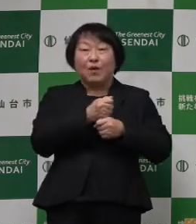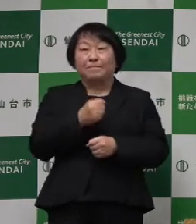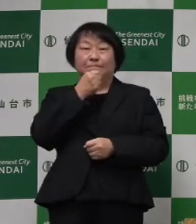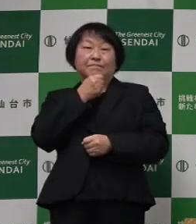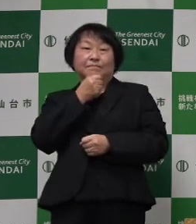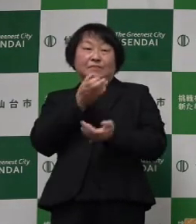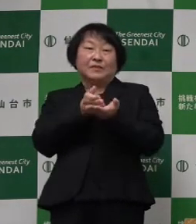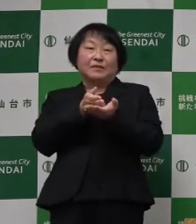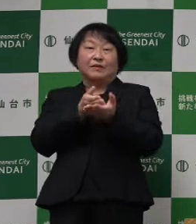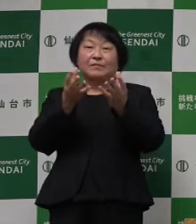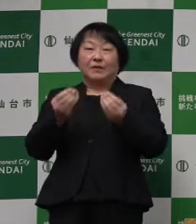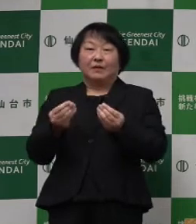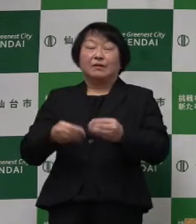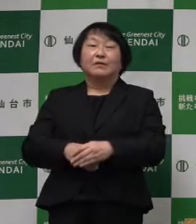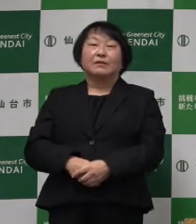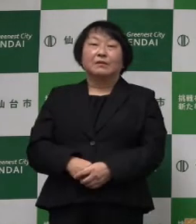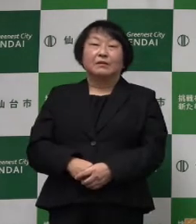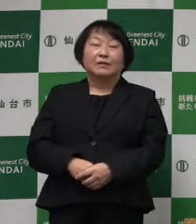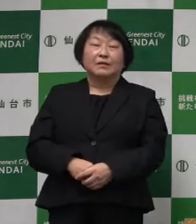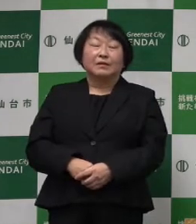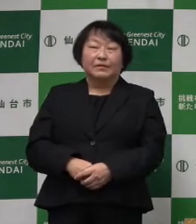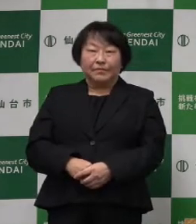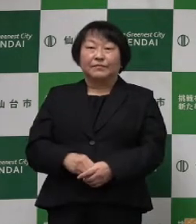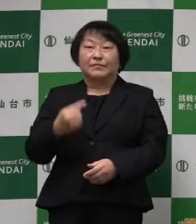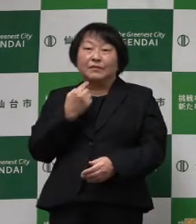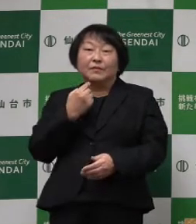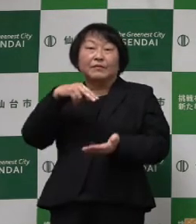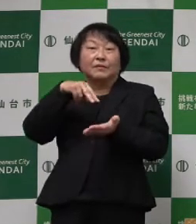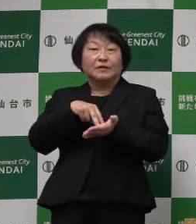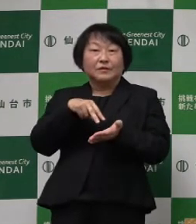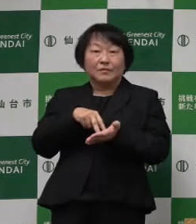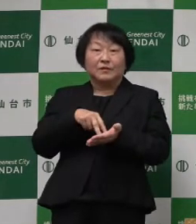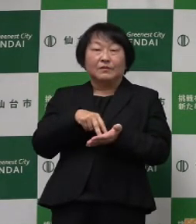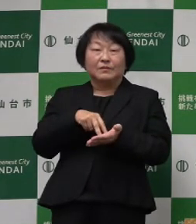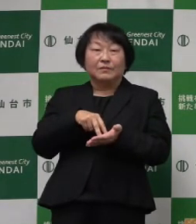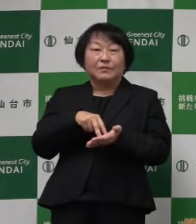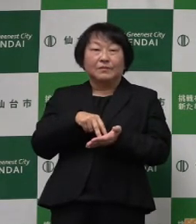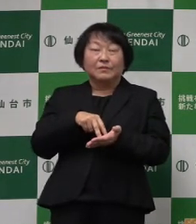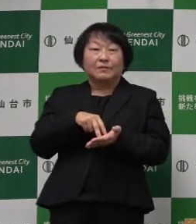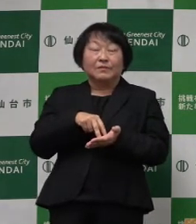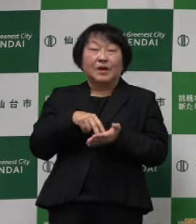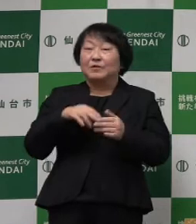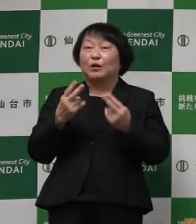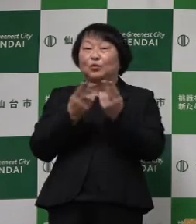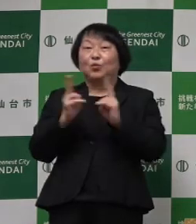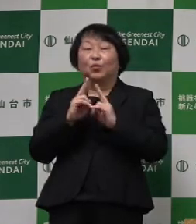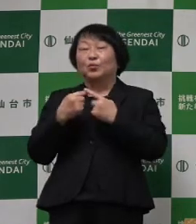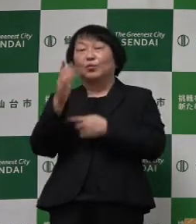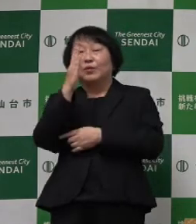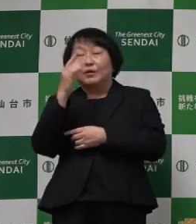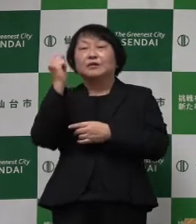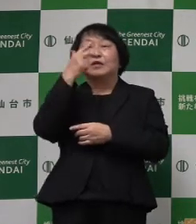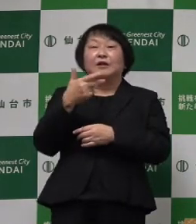になりましたけれども、これも私の立場は、私は政党人でもございません。